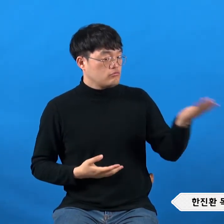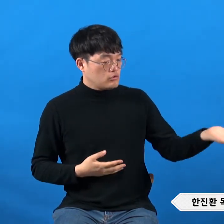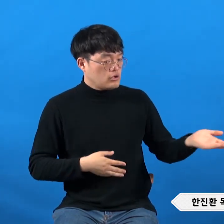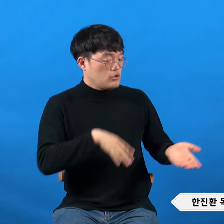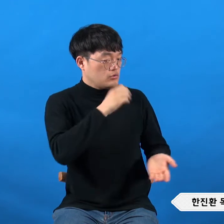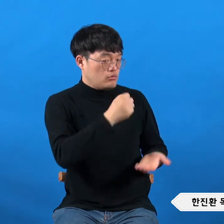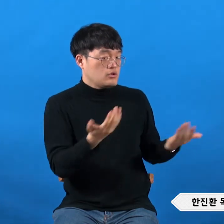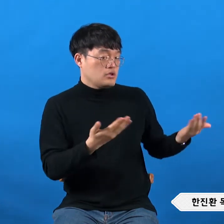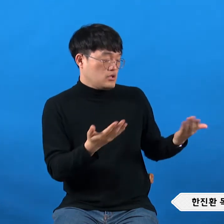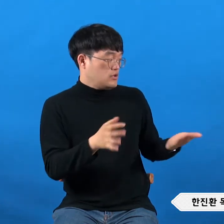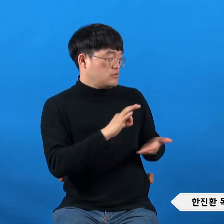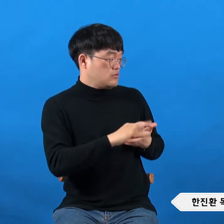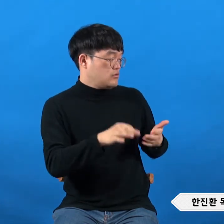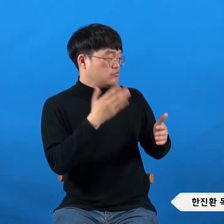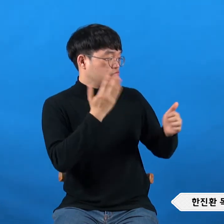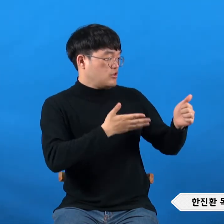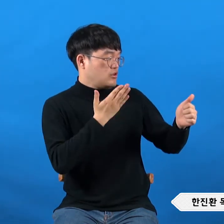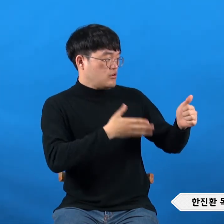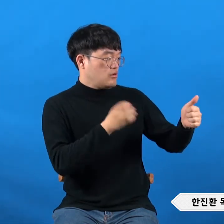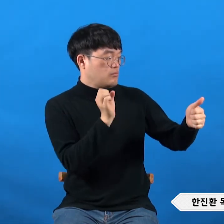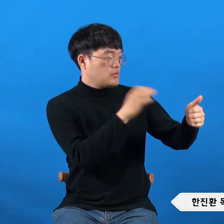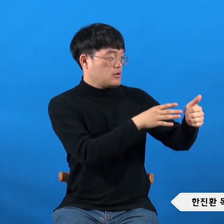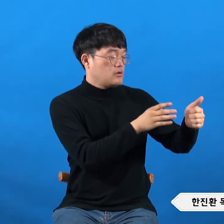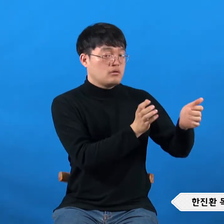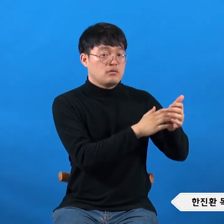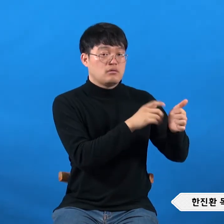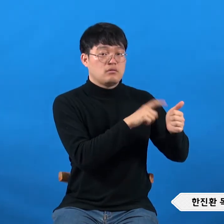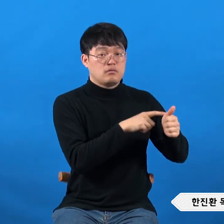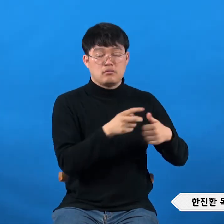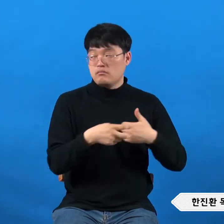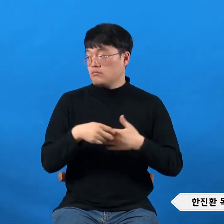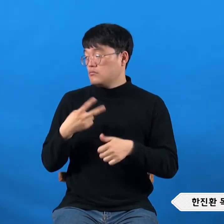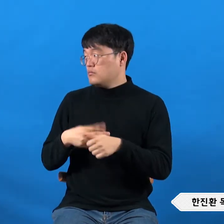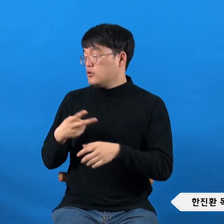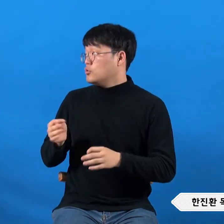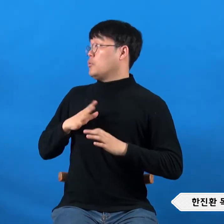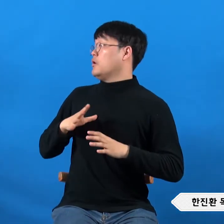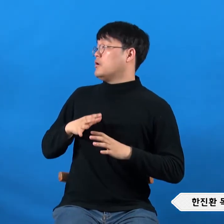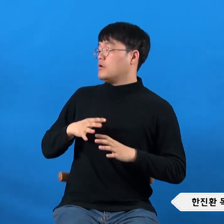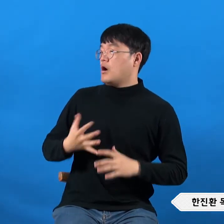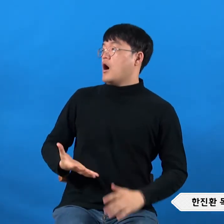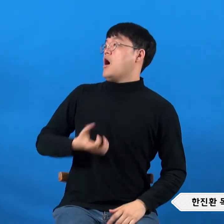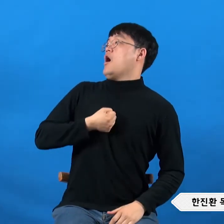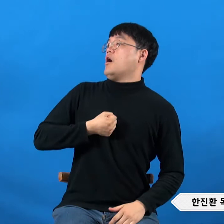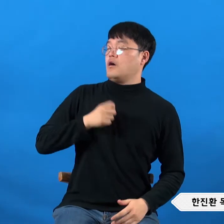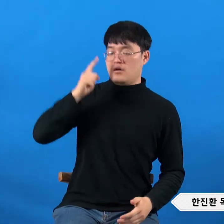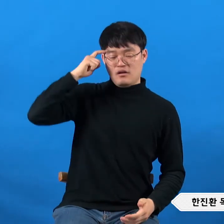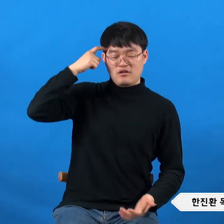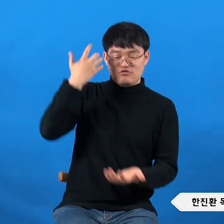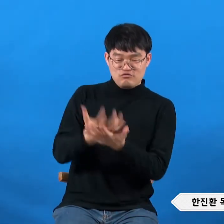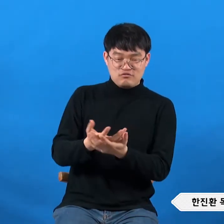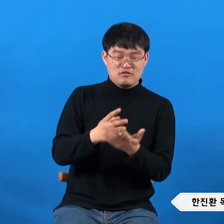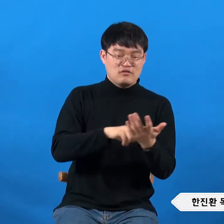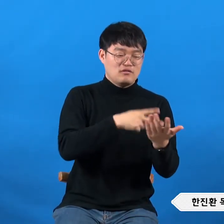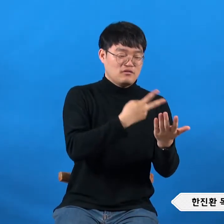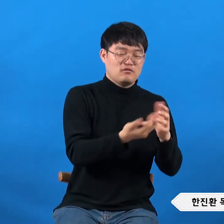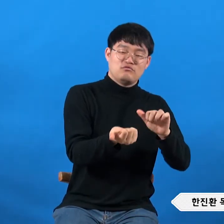선생님께 드리겠습니다. 좋은 일에 쓰십시오. 의사가 놀라서 그 자리에서 심장마비로